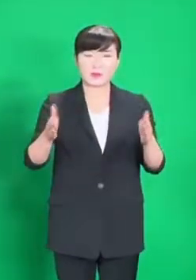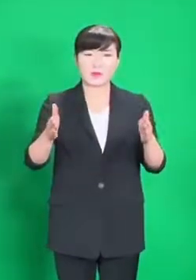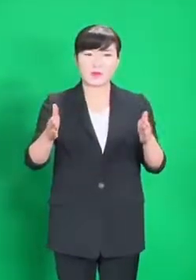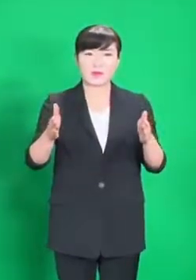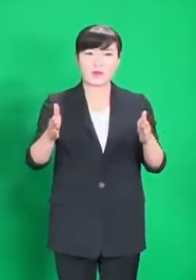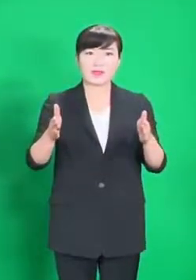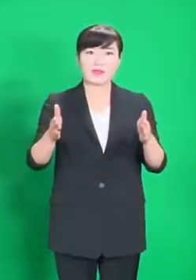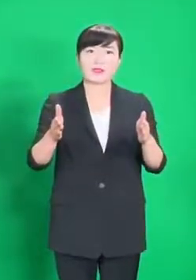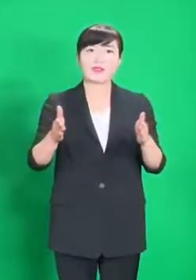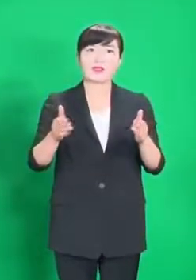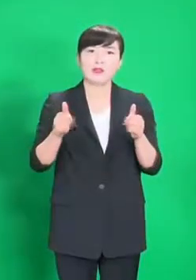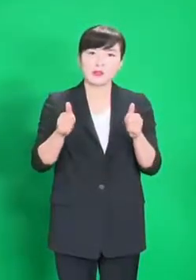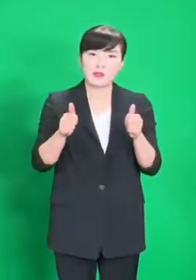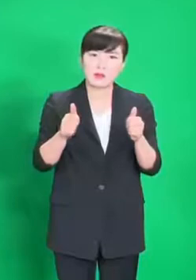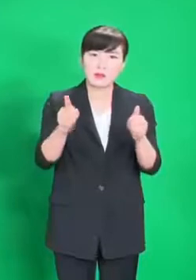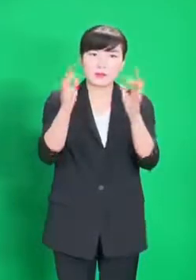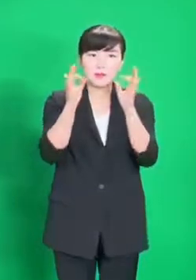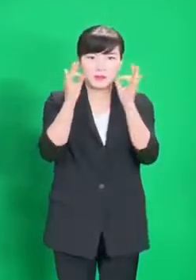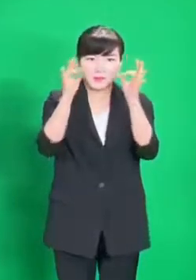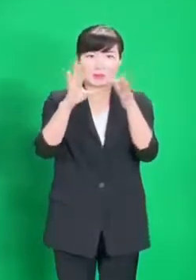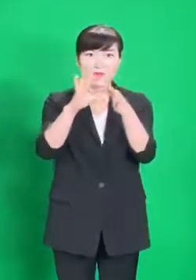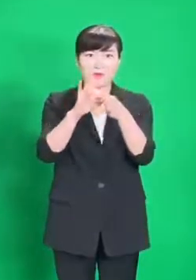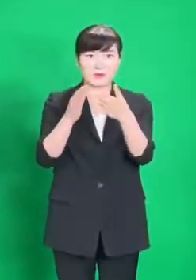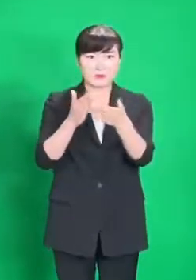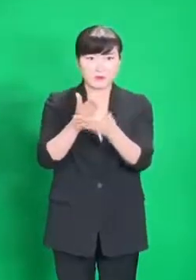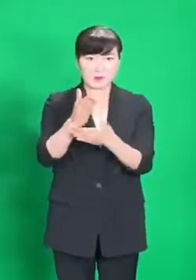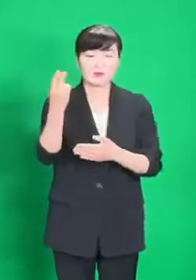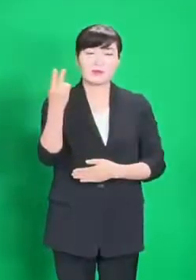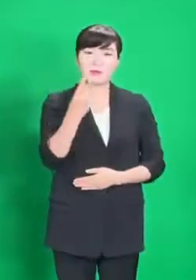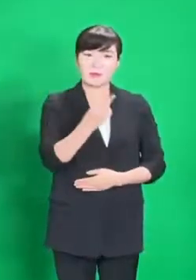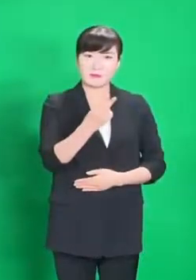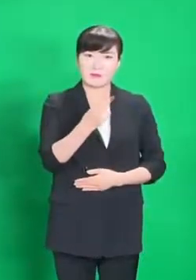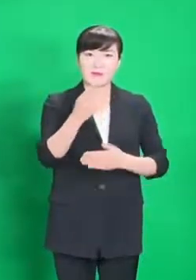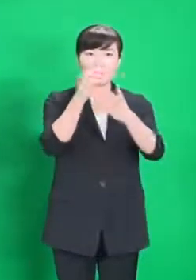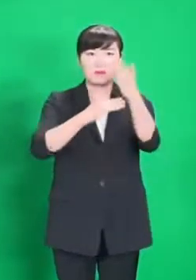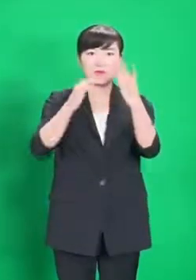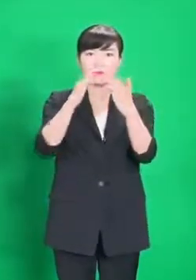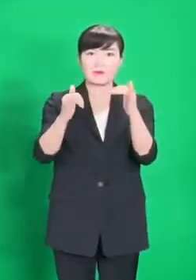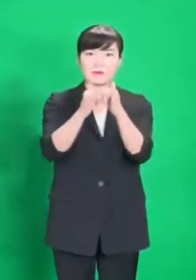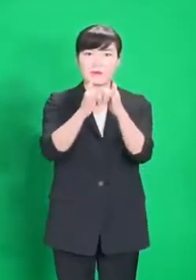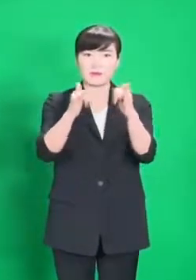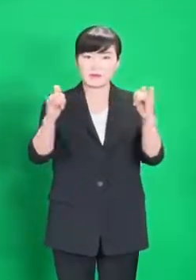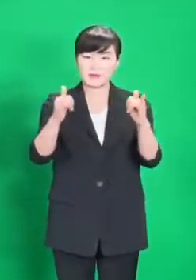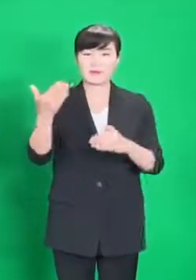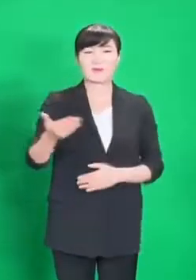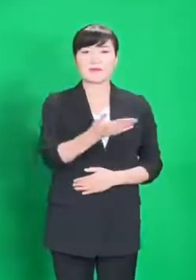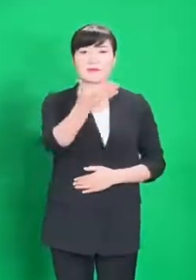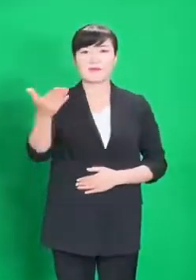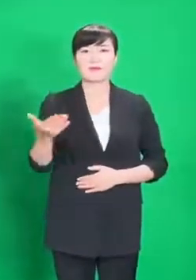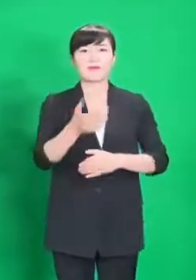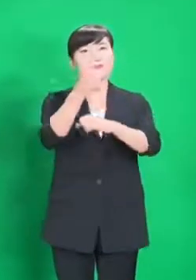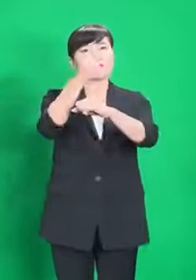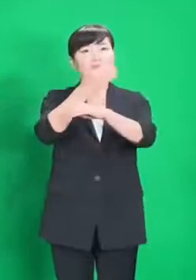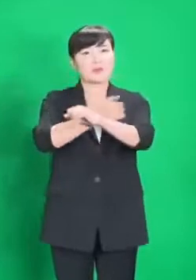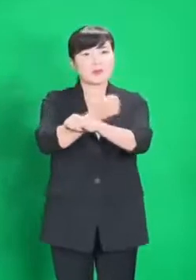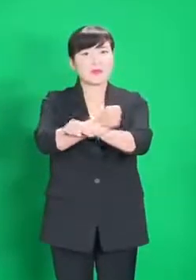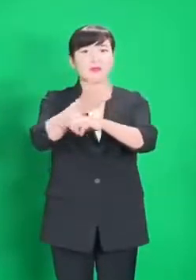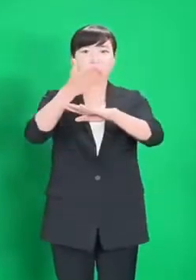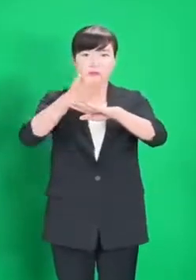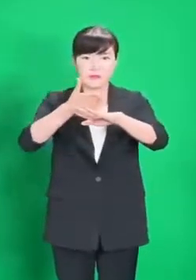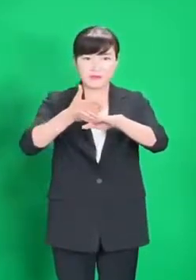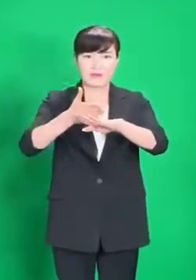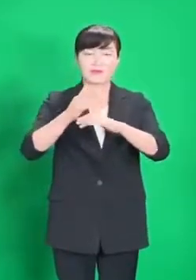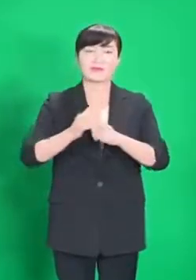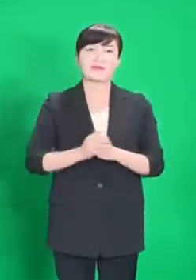공모전에 총력을 다해준 관계 부서와 공직자 여러분의 노고에 깊은 감사의